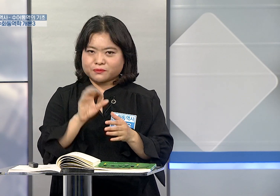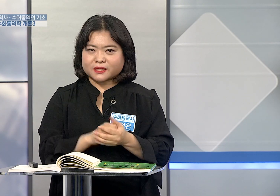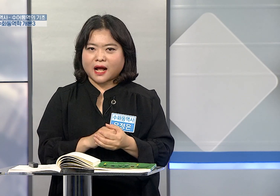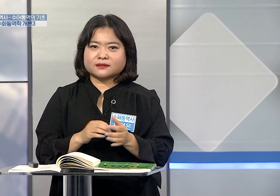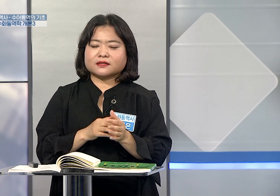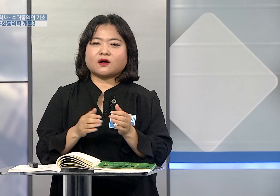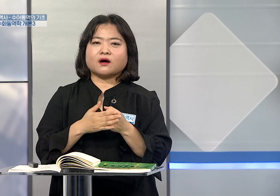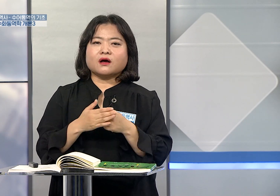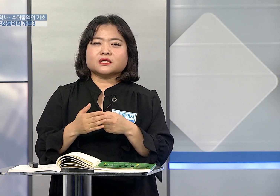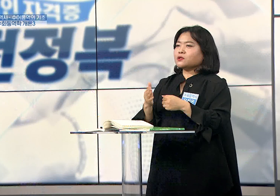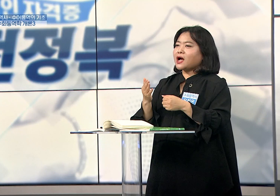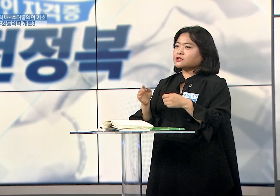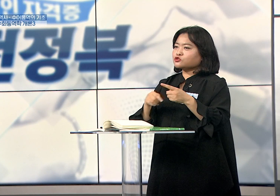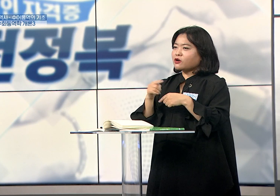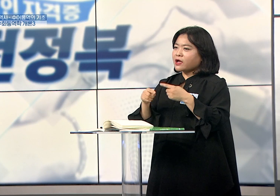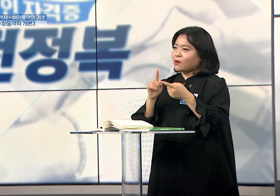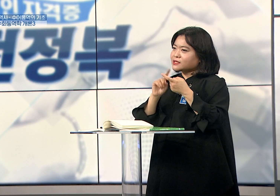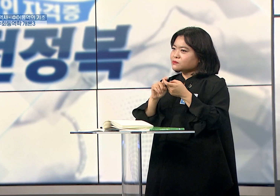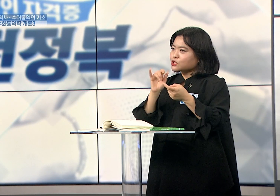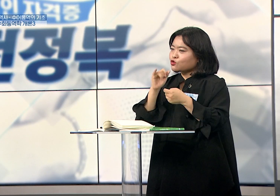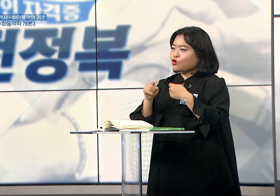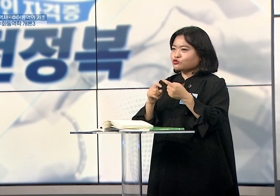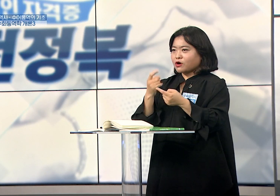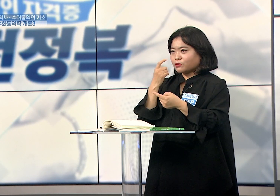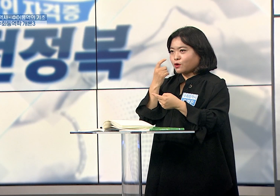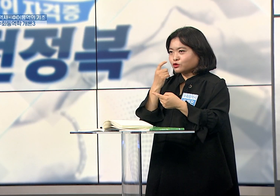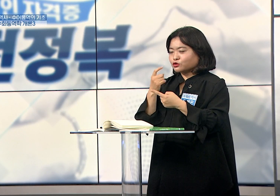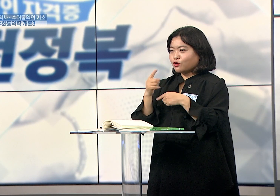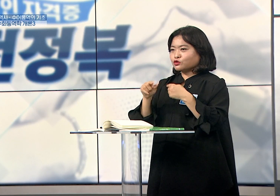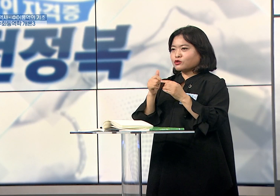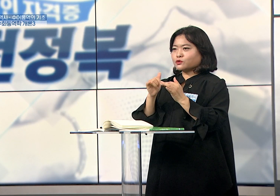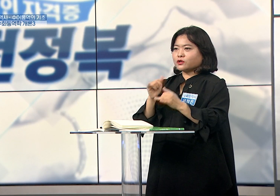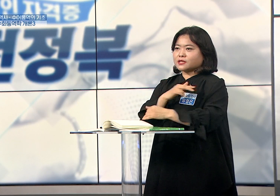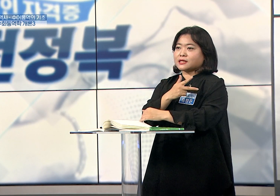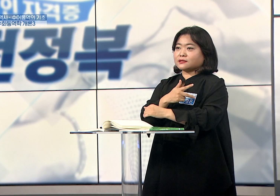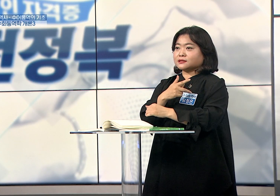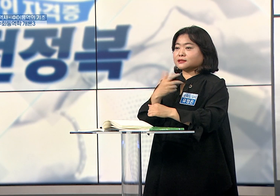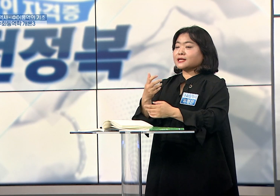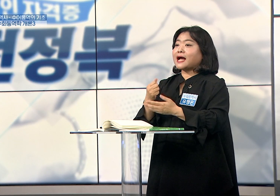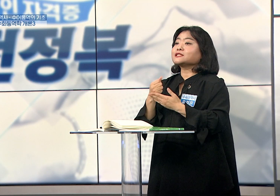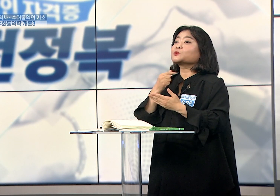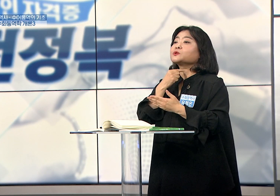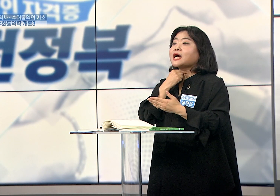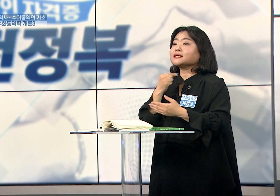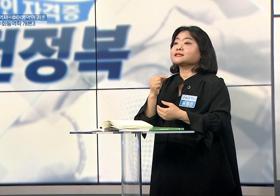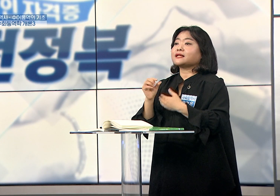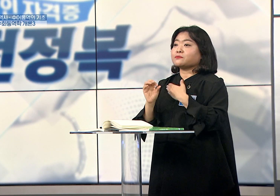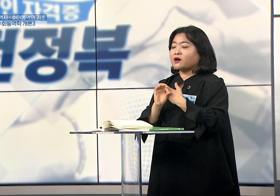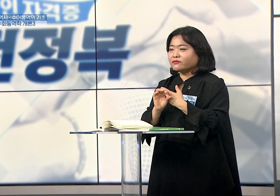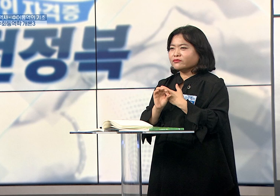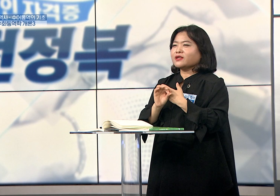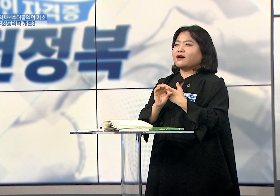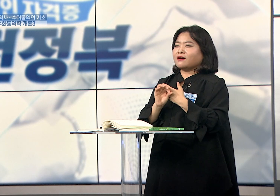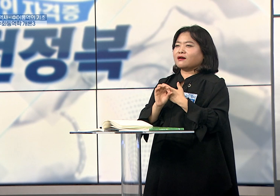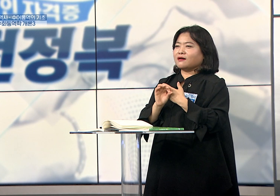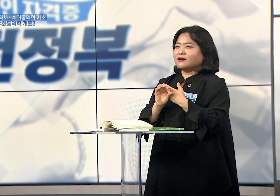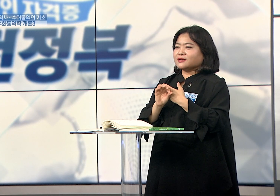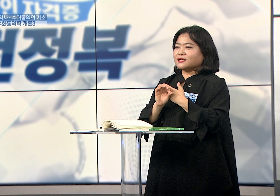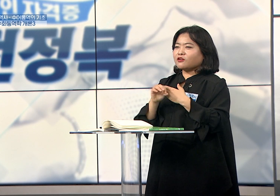없습니다. 그래서 이왕 수화에 관심이 있고 수화를 배우시고 수화 통역사 자격증을 가지고자 하신다면